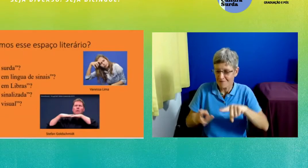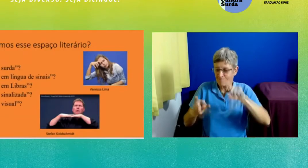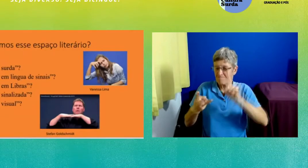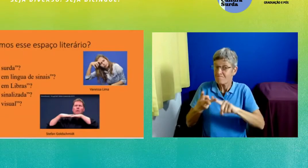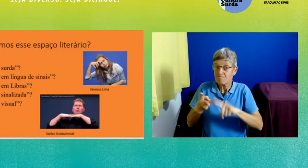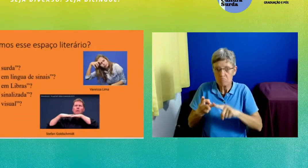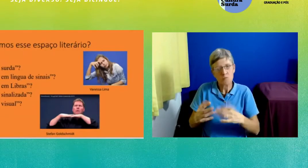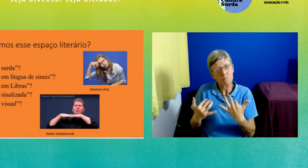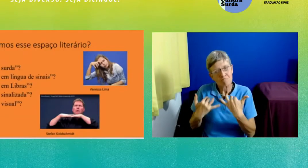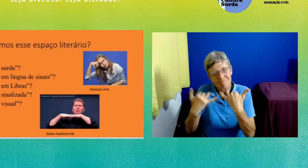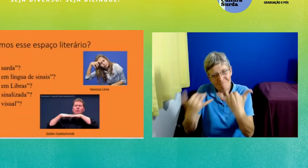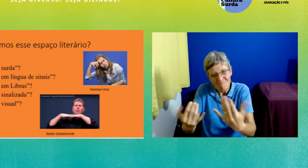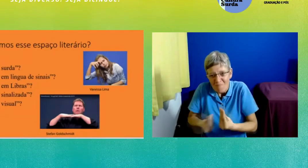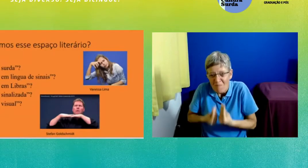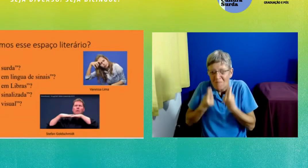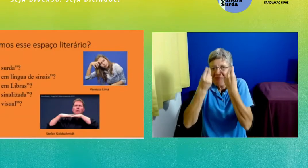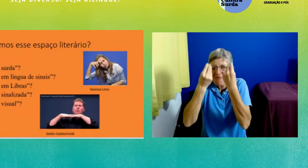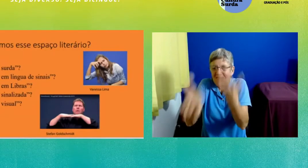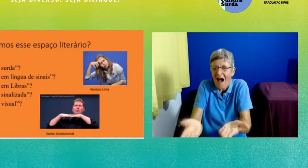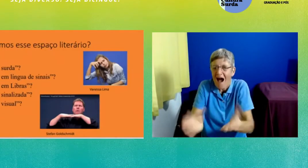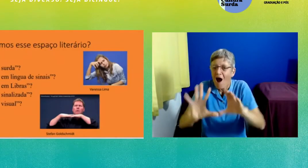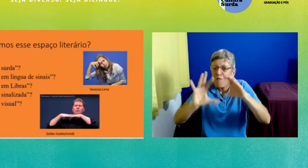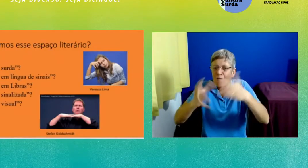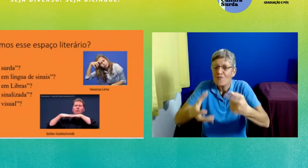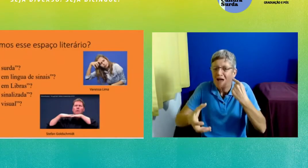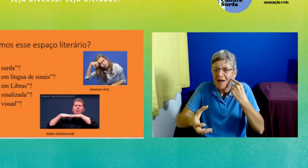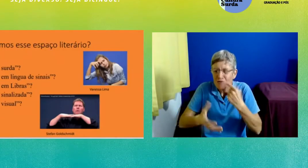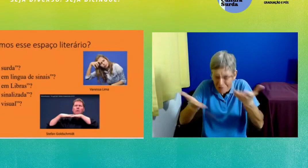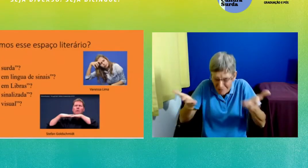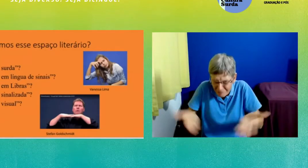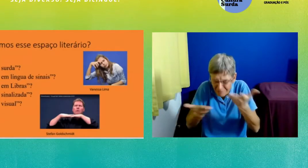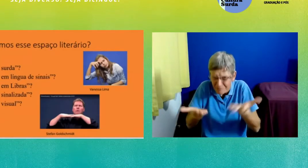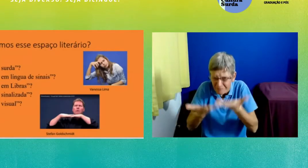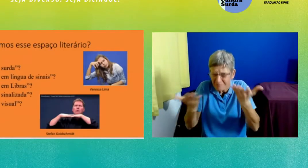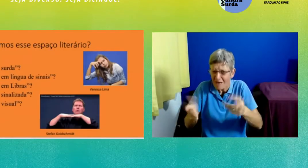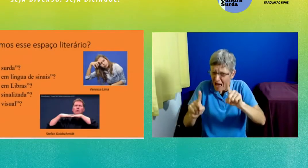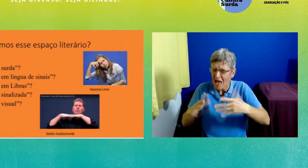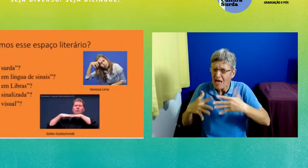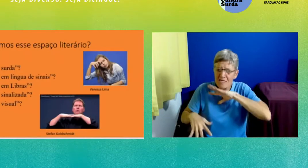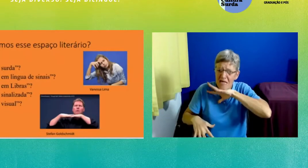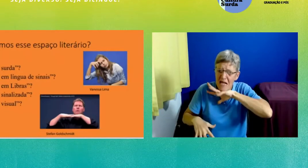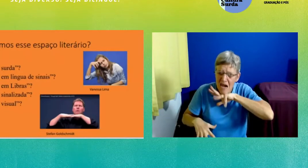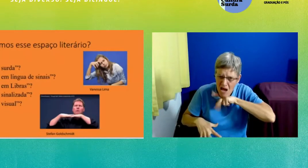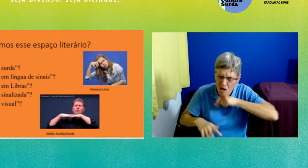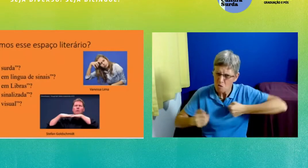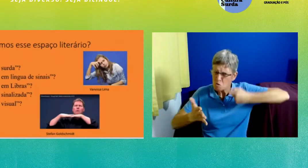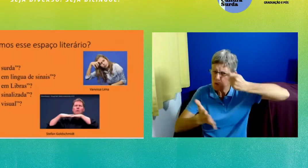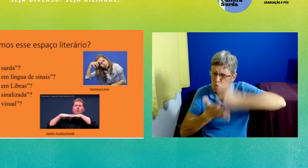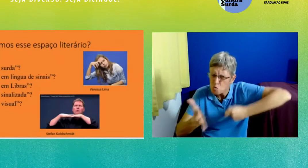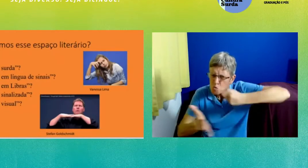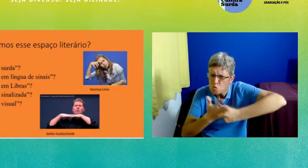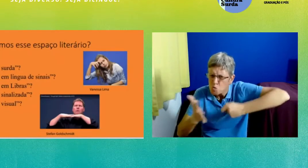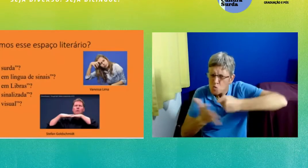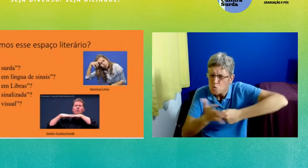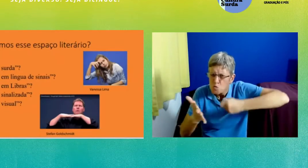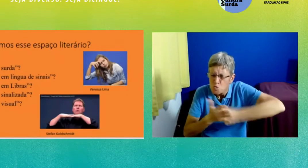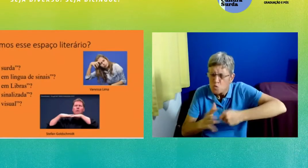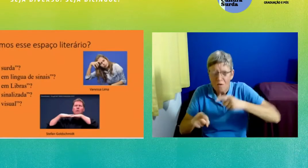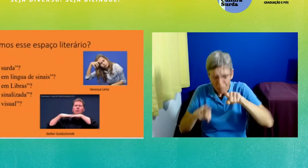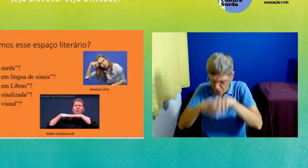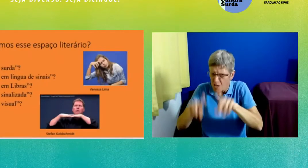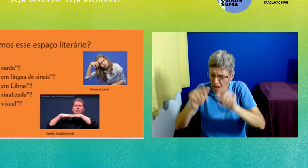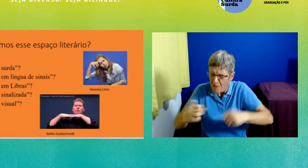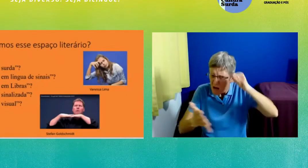um leão. E aí ela dá essa história para o público surdo. Esse leão,